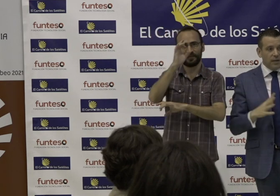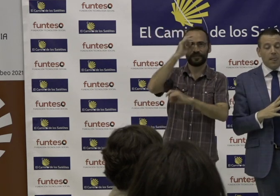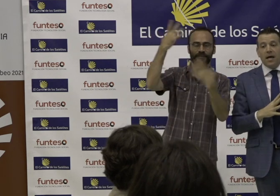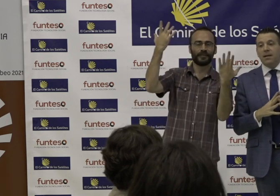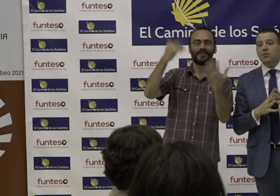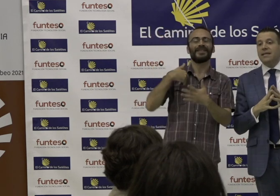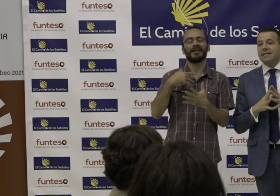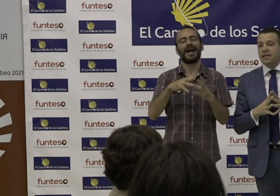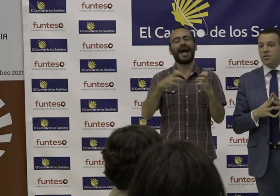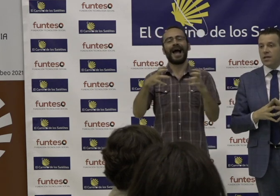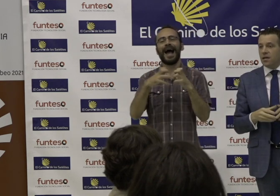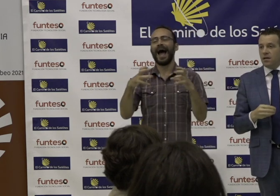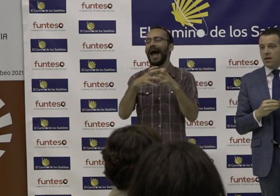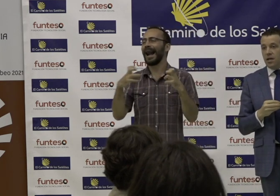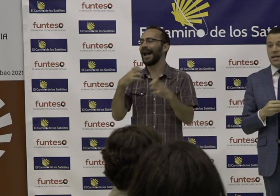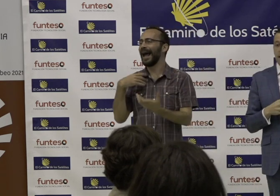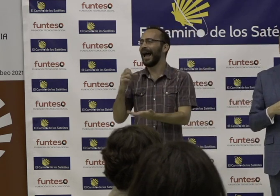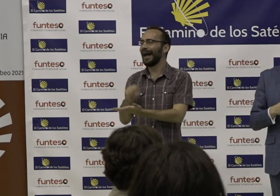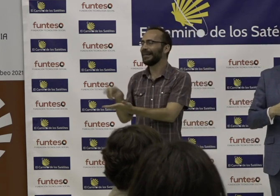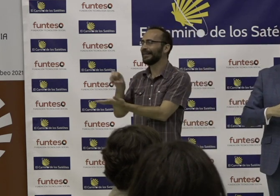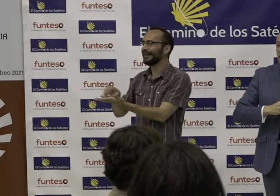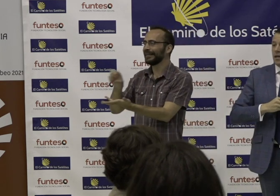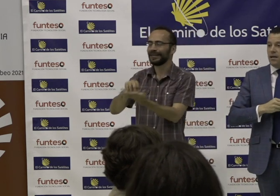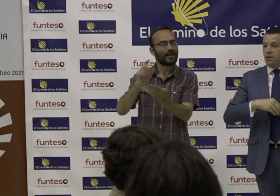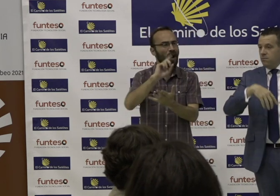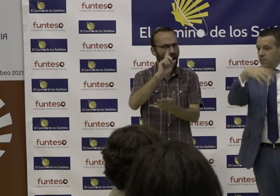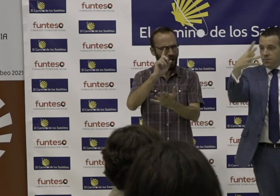no. Hablamos de deseos de viajar a la luna,